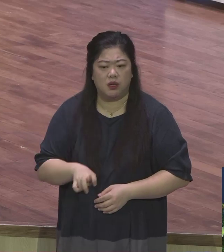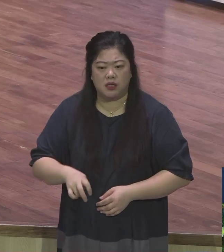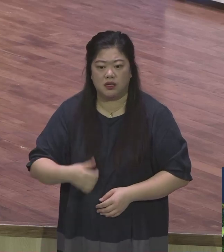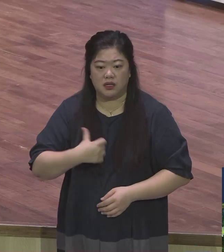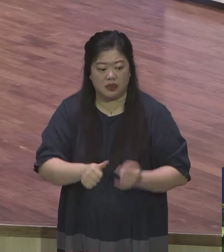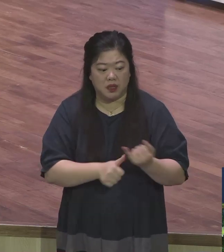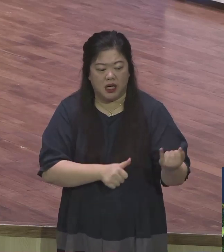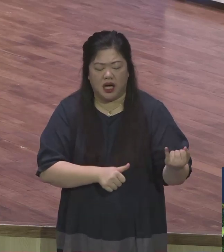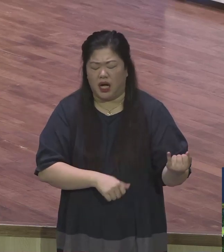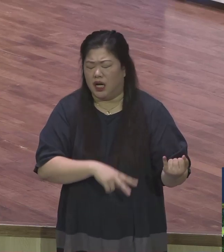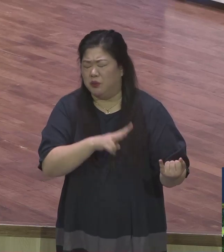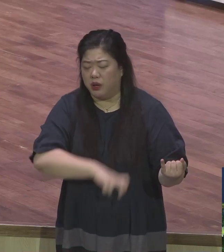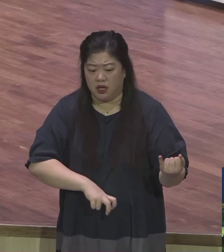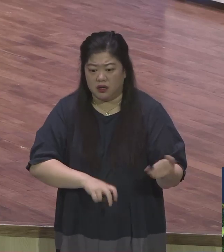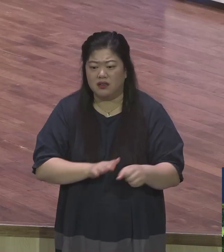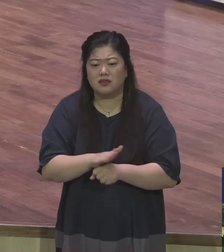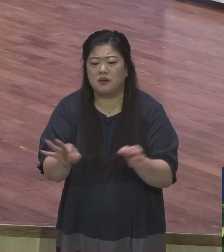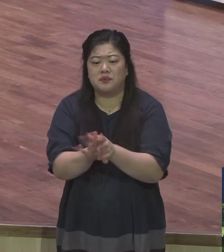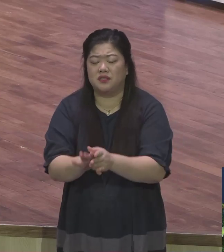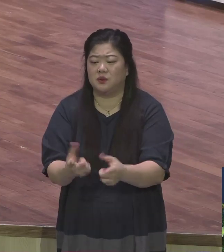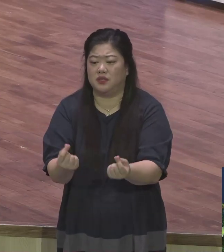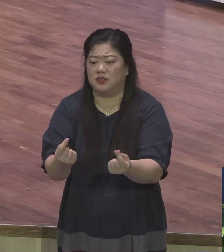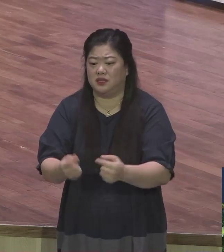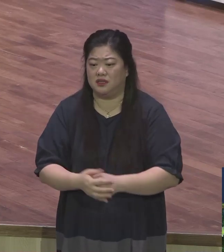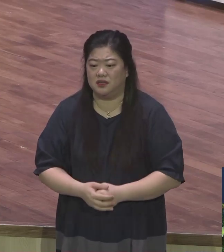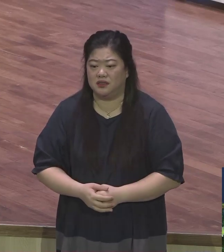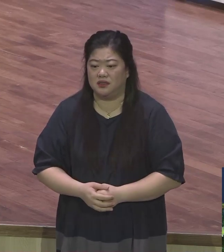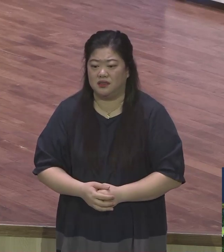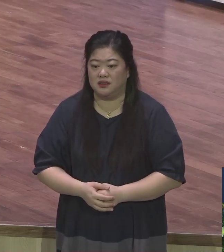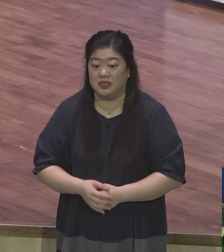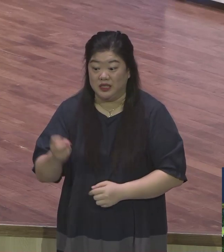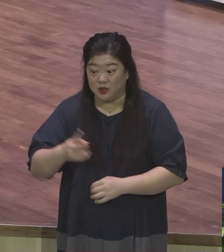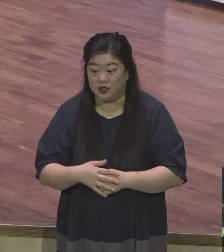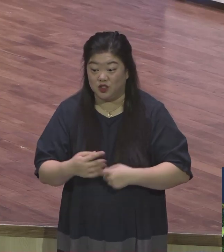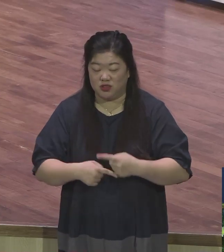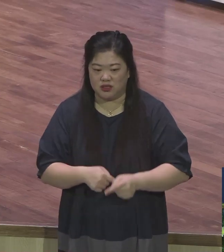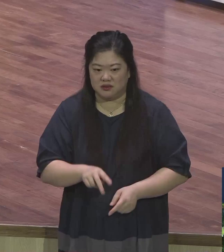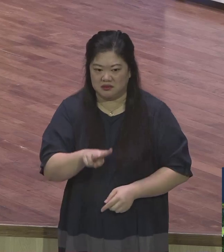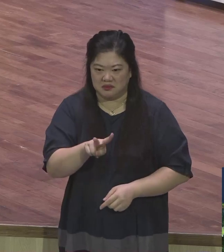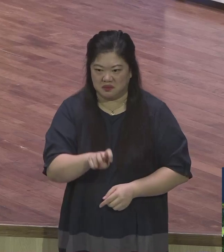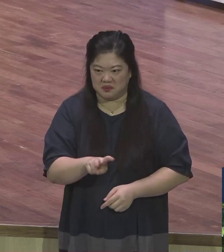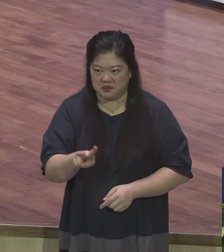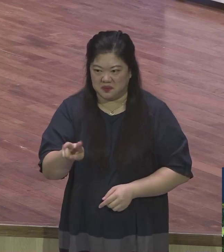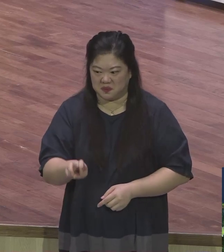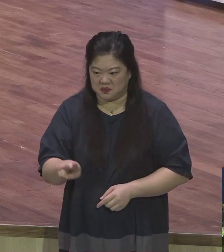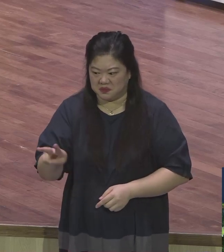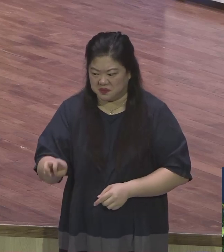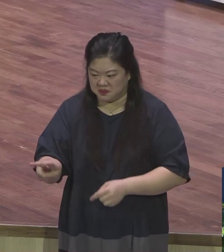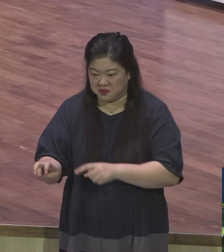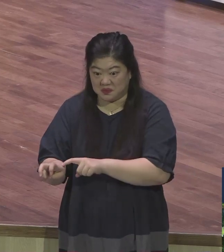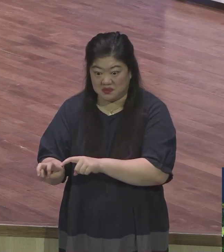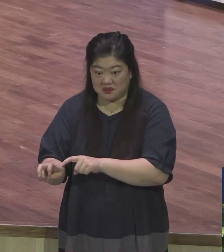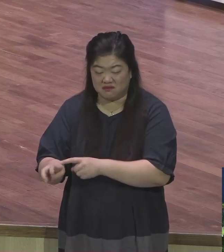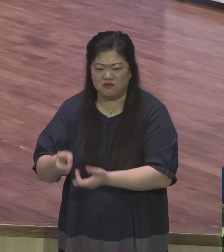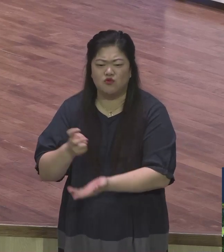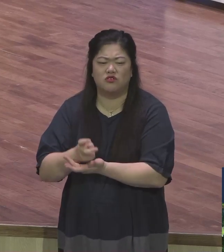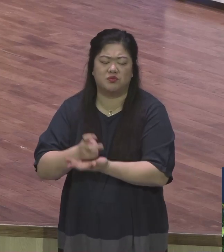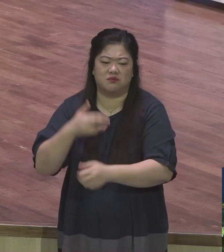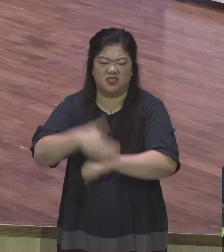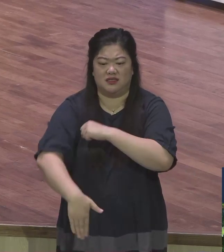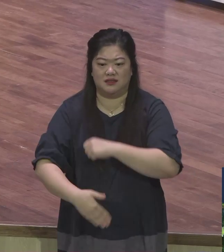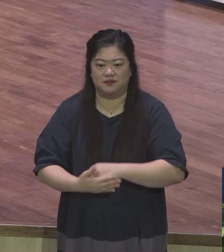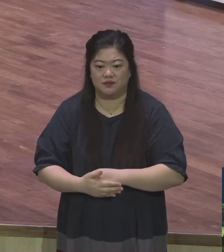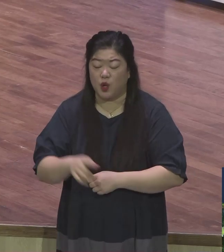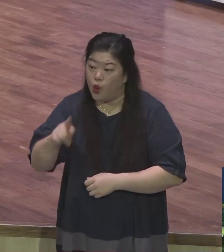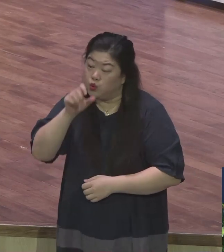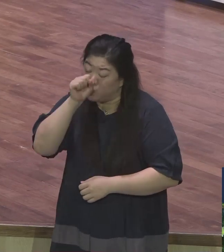한마디로 말하면 사람을 자꾸 남을 미워하는 사람은요. 그 사람은 율법체질이에요. 남을 비판하고 판단하고 좋은